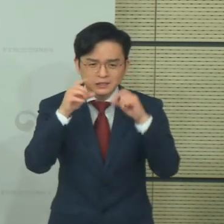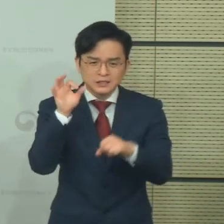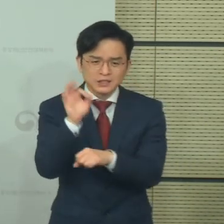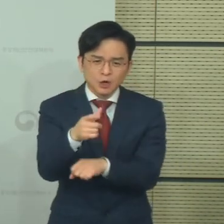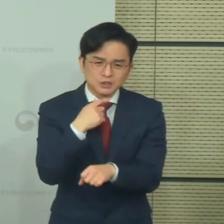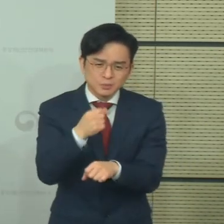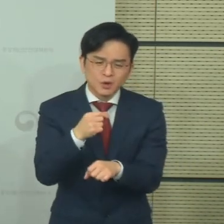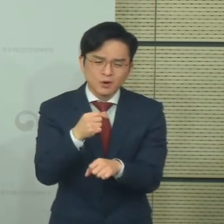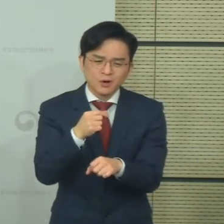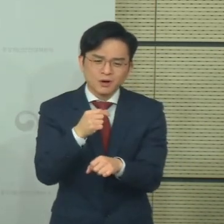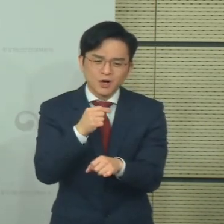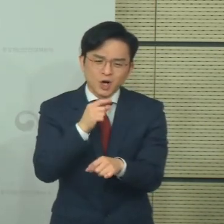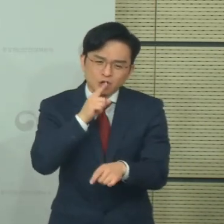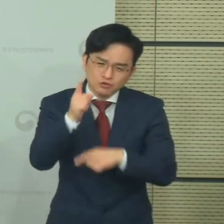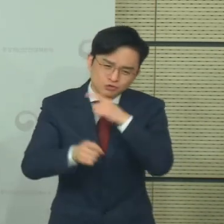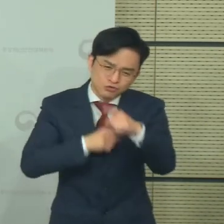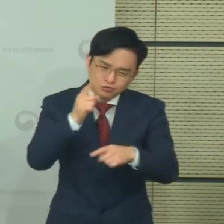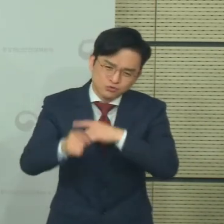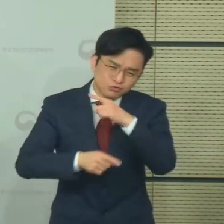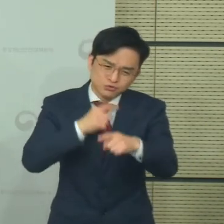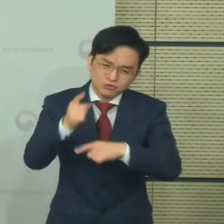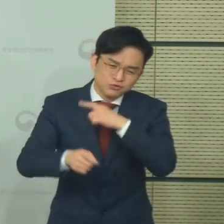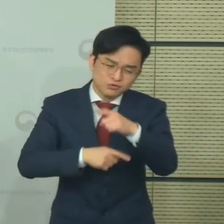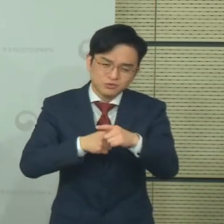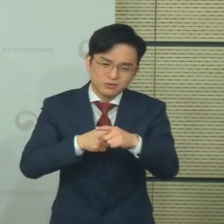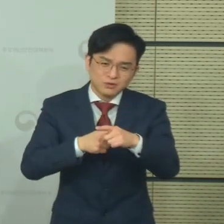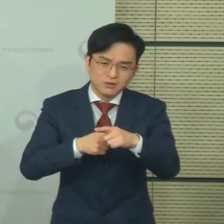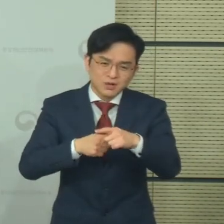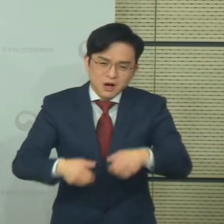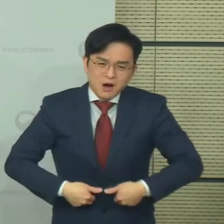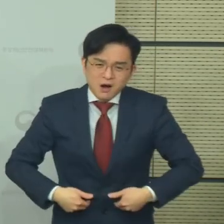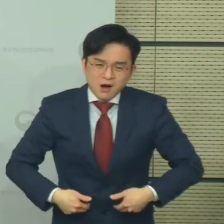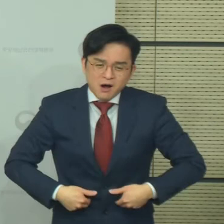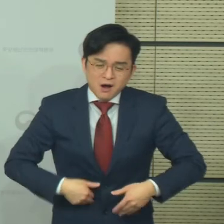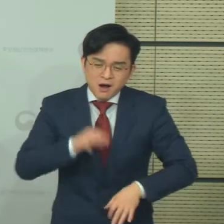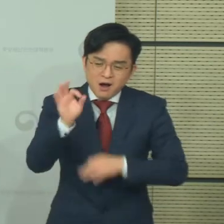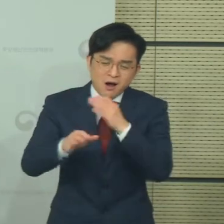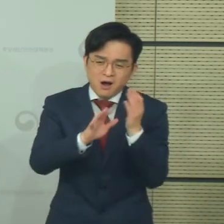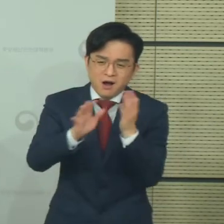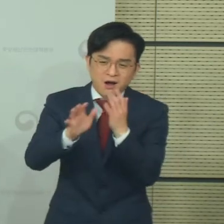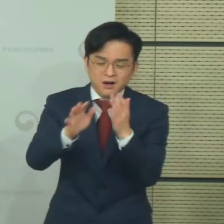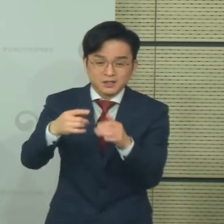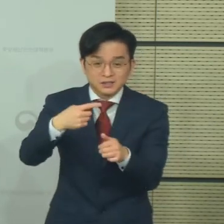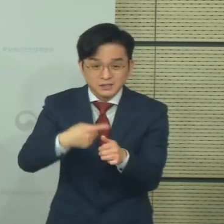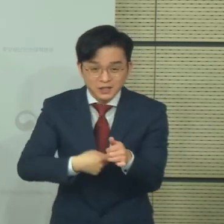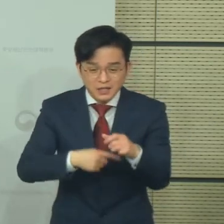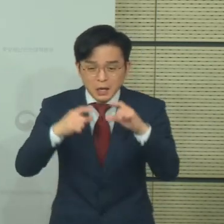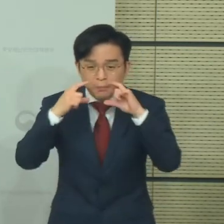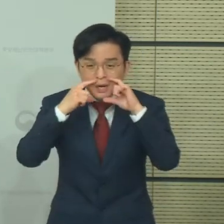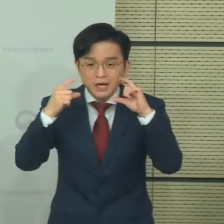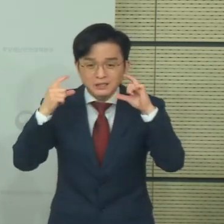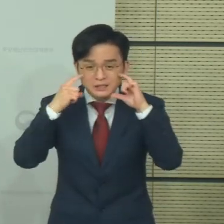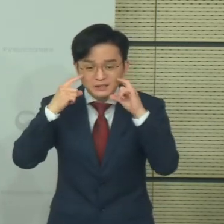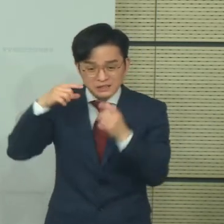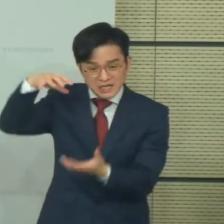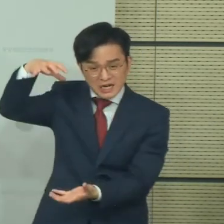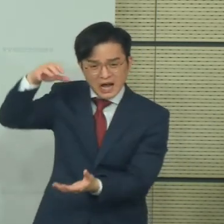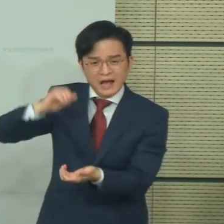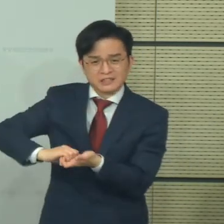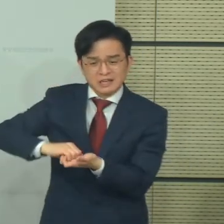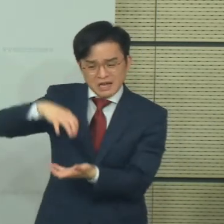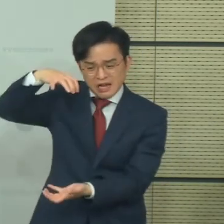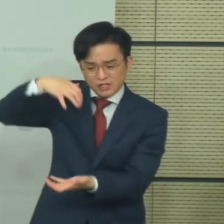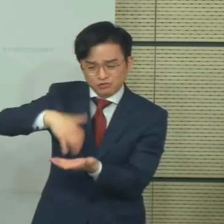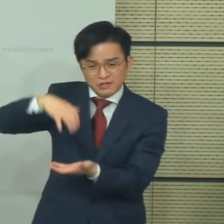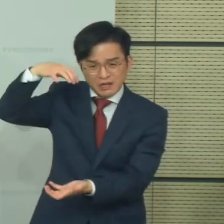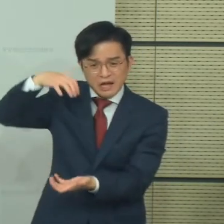대한 공급들이 계속 원활하게 못 일어나고 차질이 좀 빚고 있기 때문에 저희가 계속 공공 부분에 있어서는 마스크를 꼭